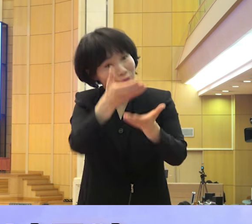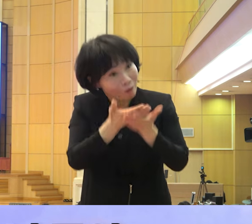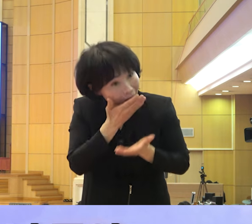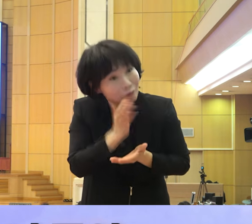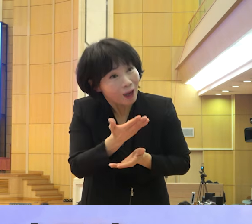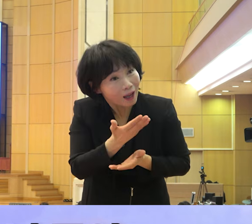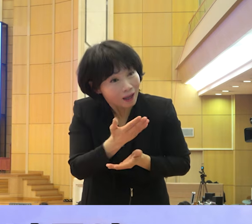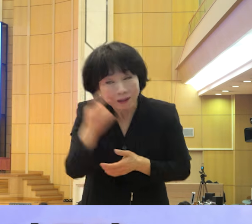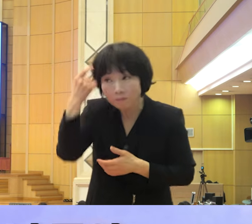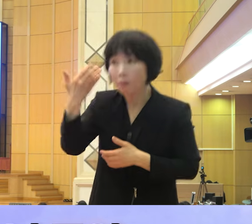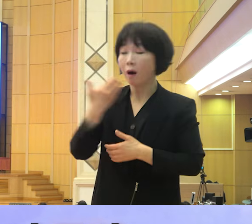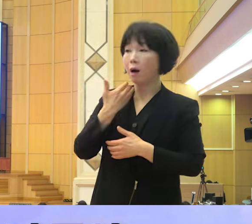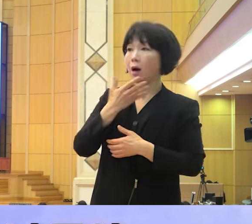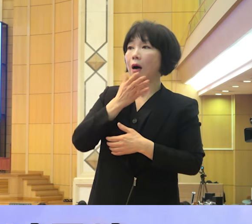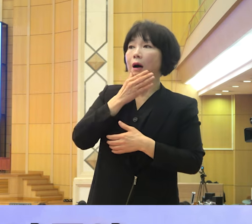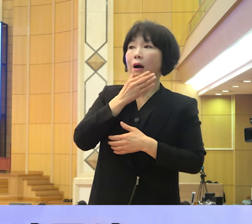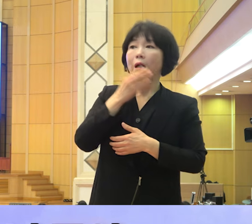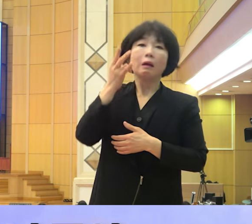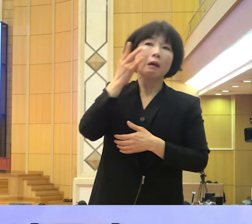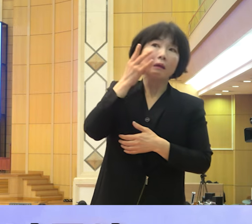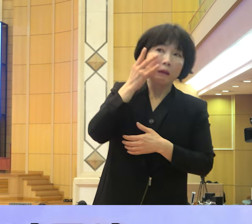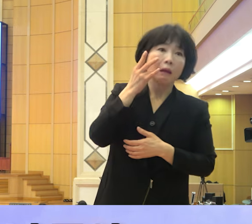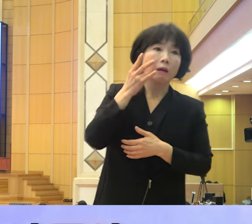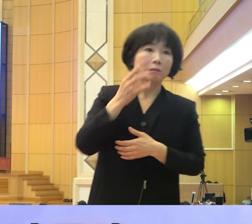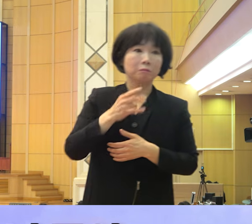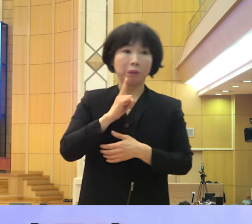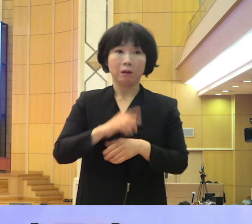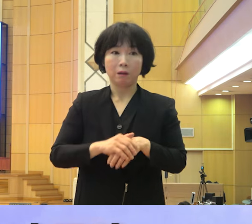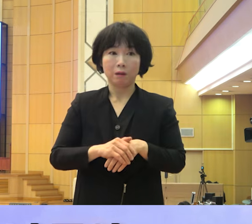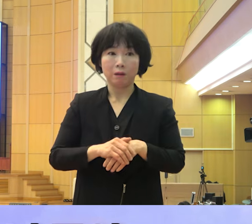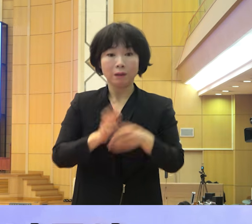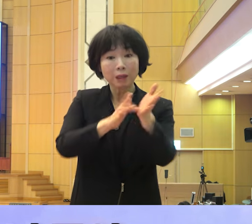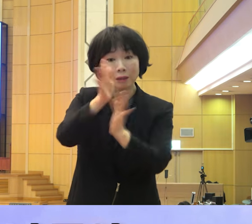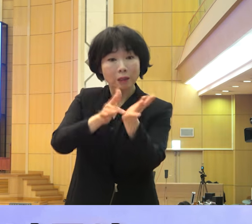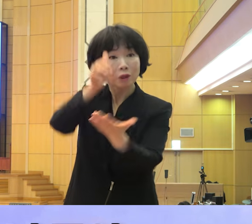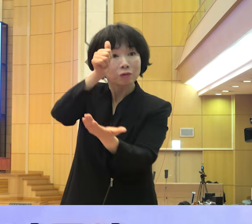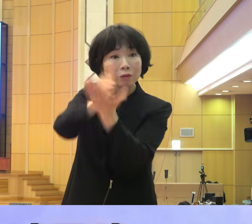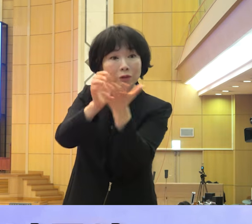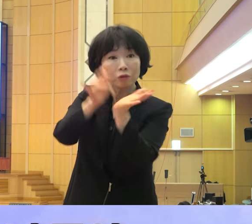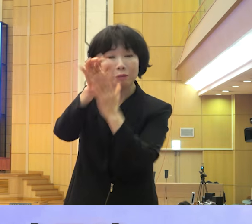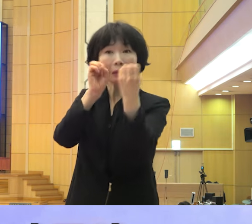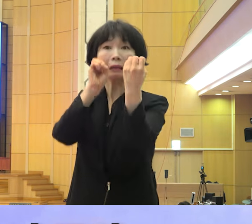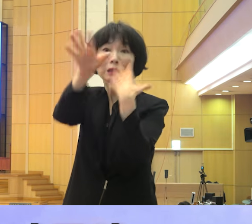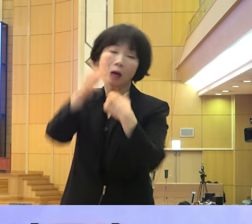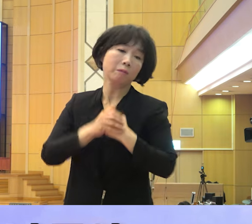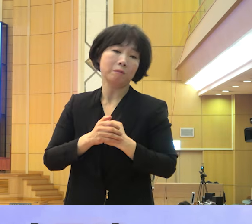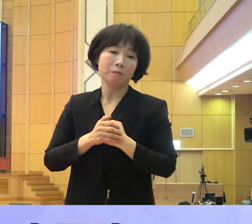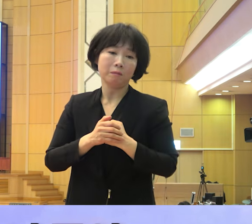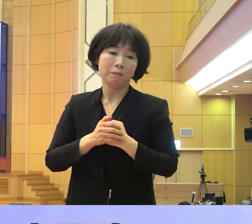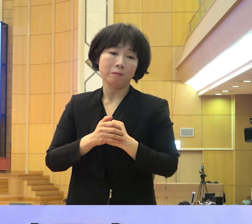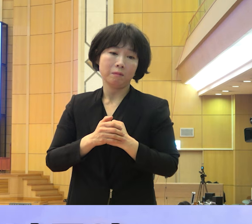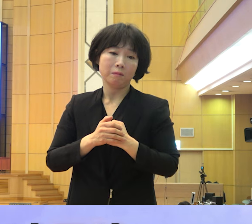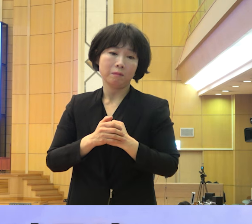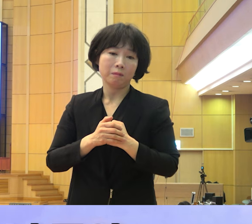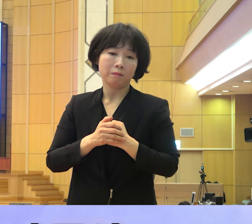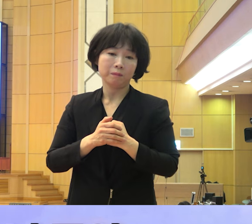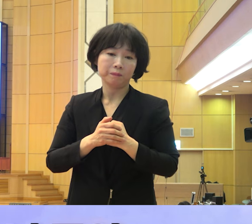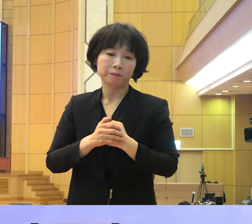하시는 말씀입니다. 예수께서 대답하여 이르시되 내가